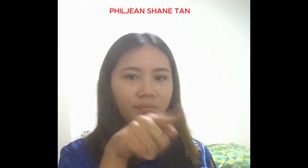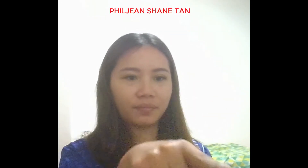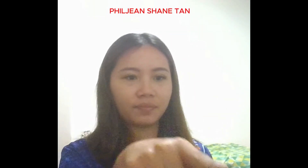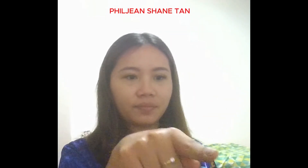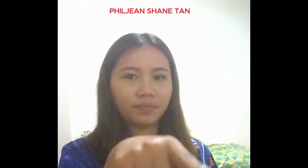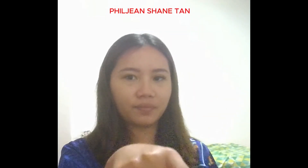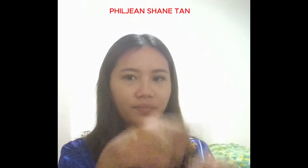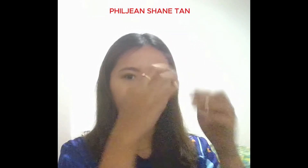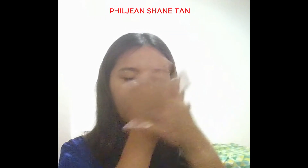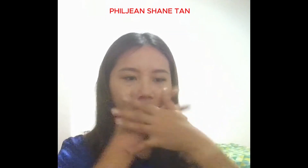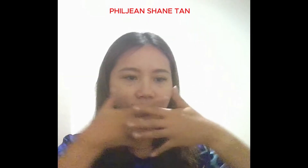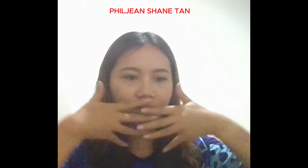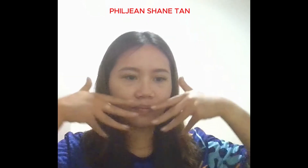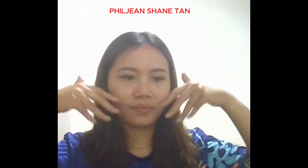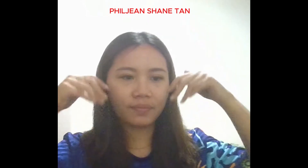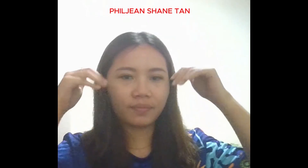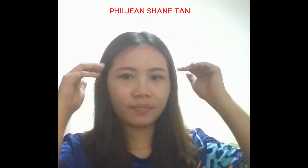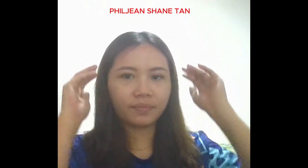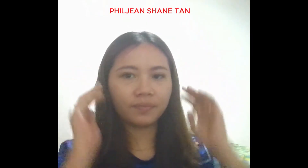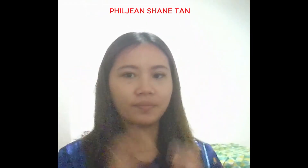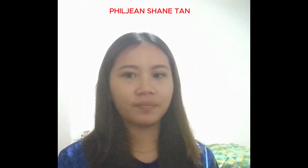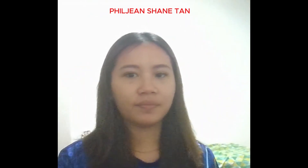masilayan lang ang iyong ngiti.